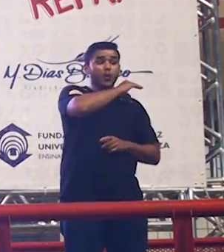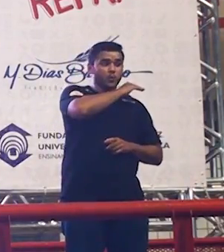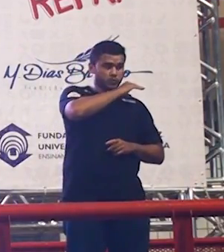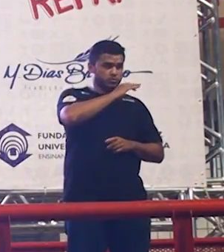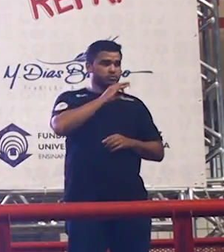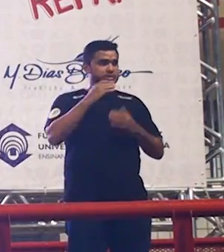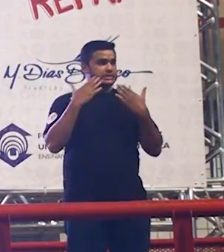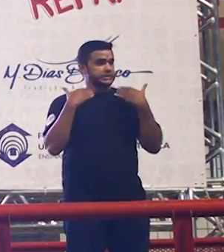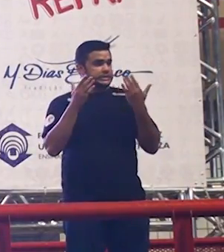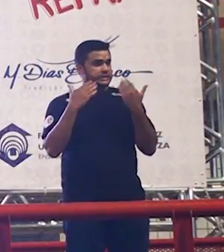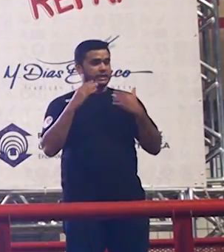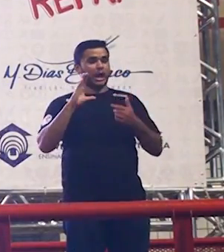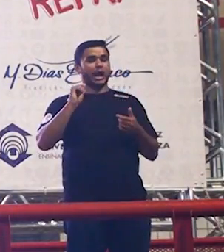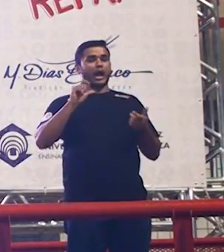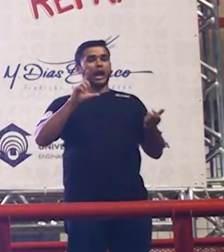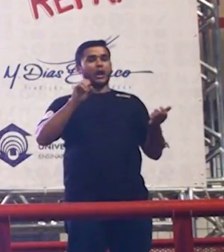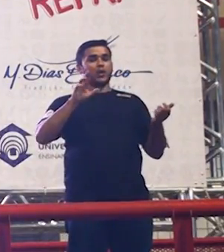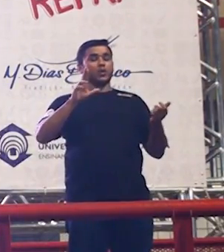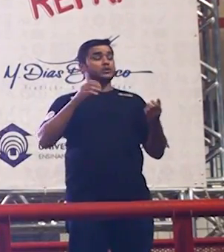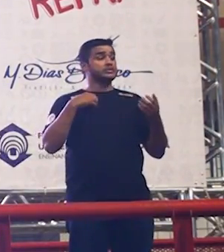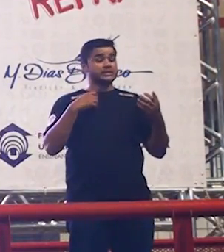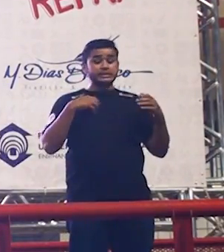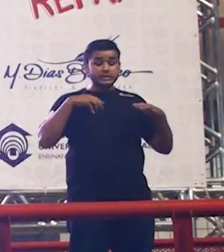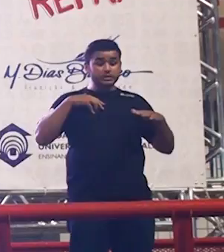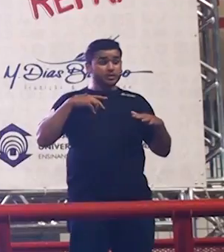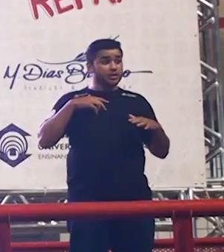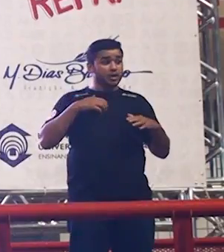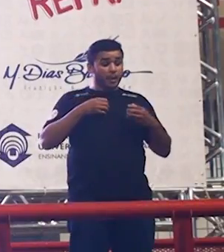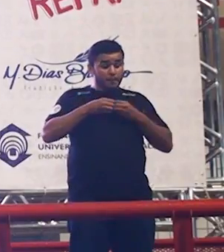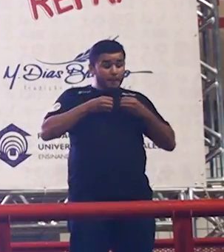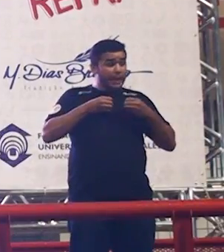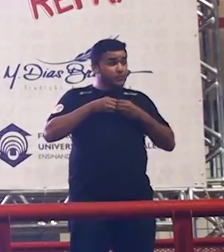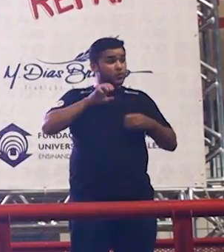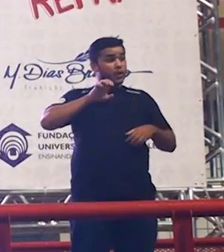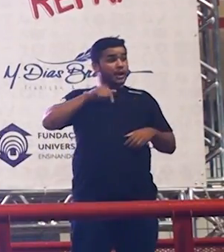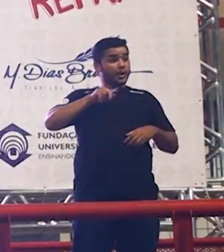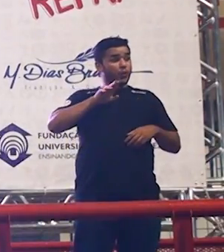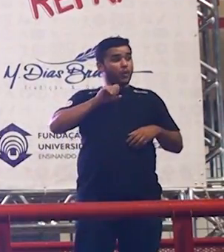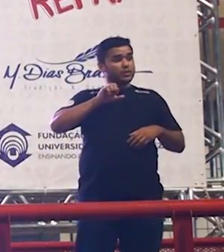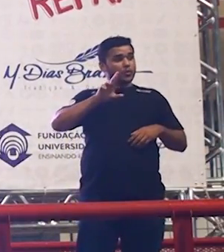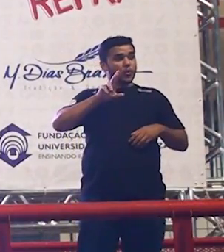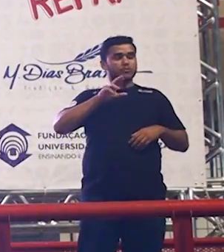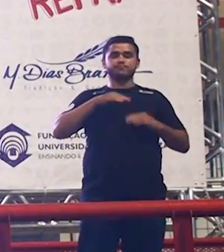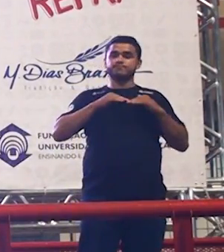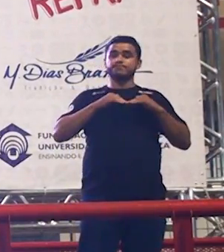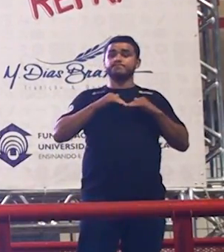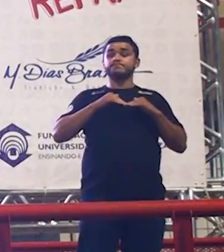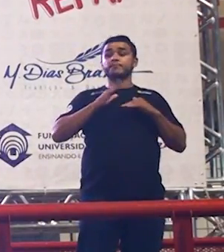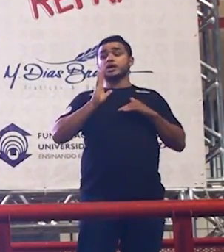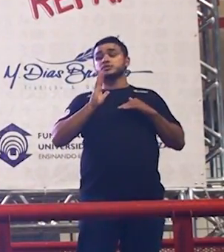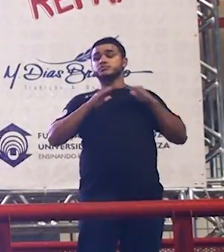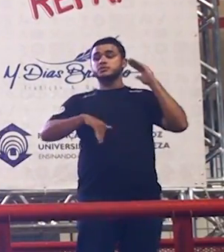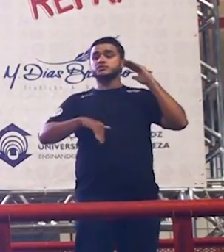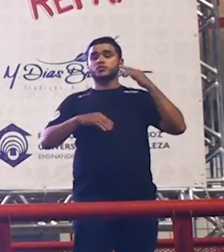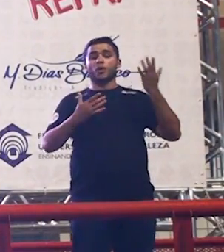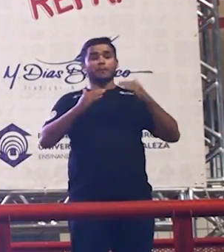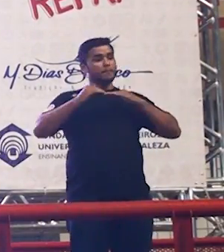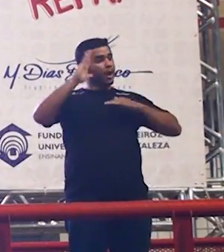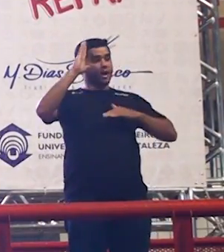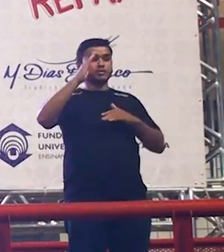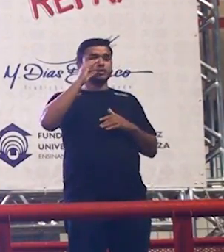calor. Se eu estou próximo do Equador, a temperatura é mais alta ou mais baixa? Então, se